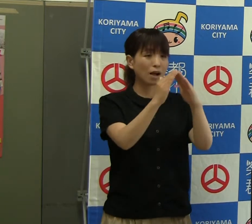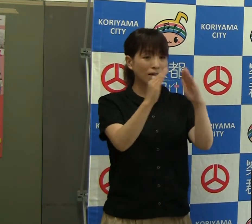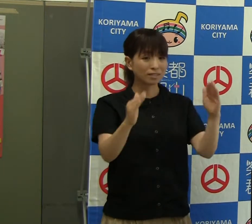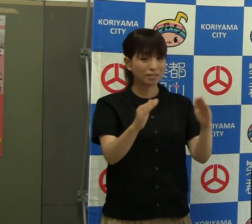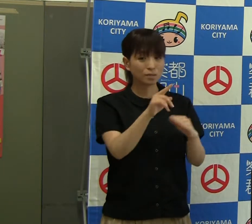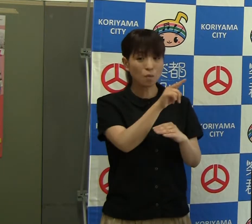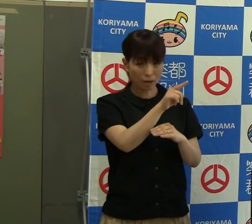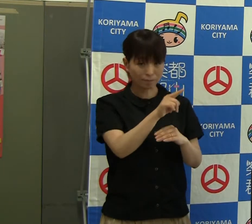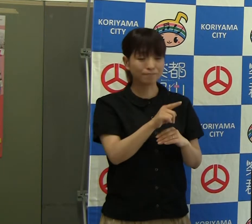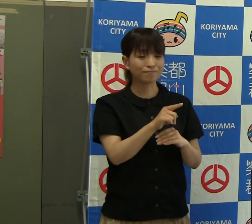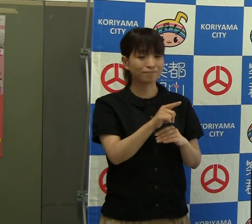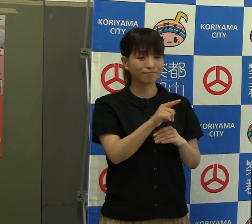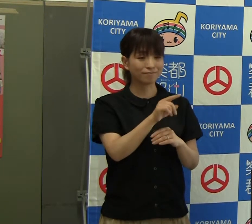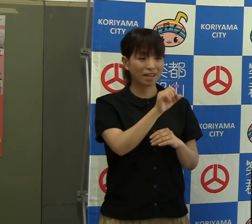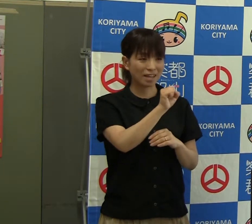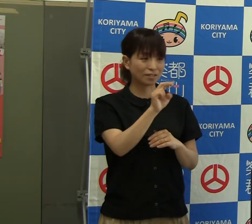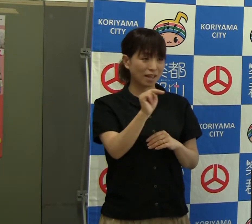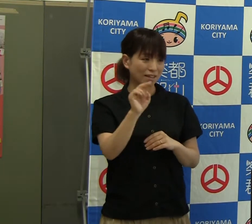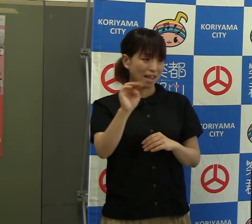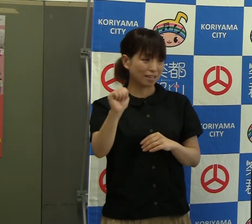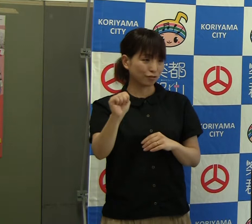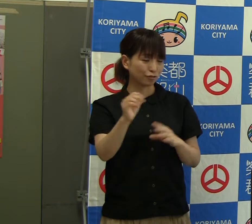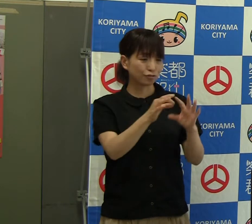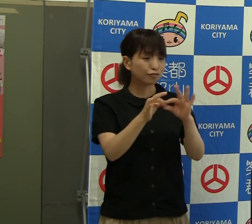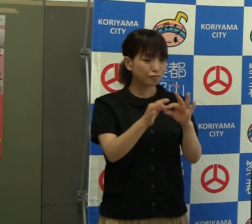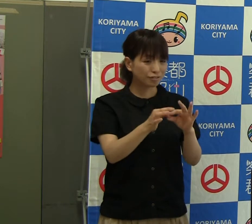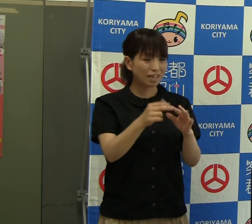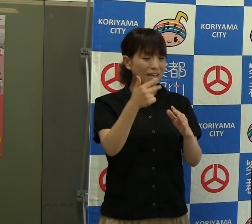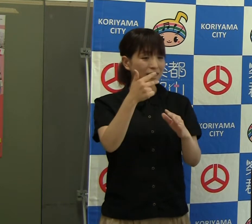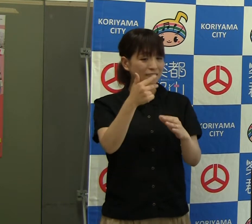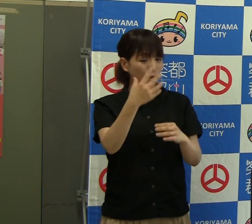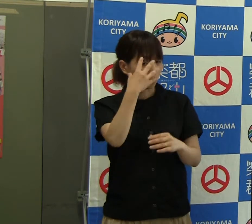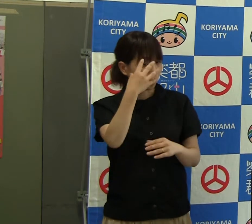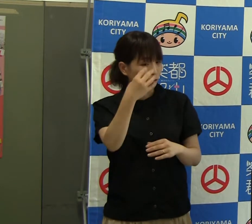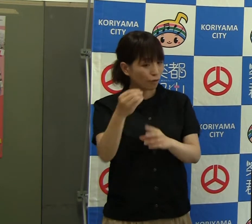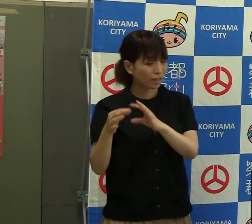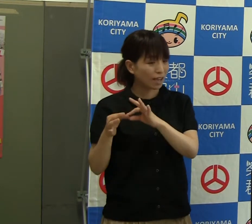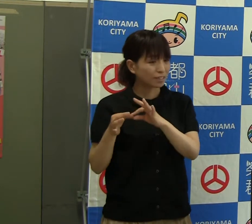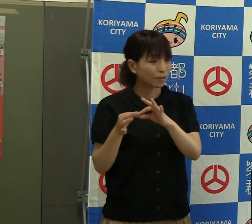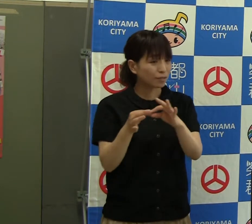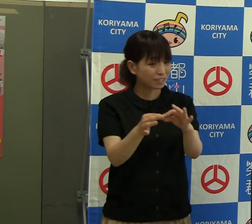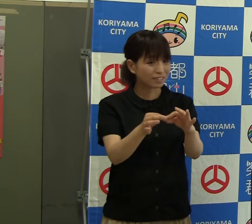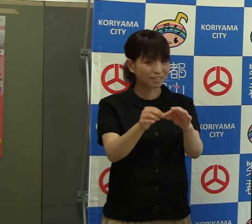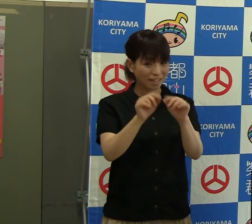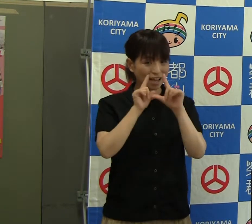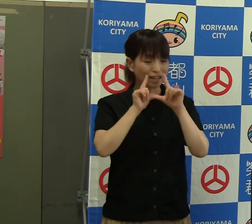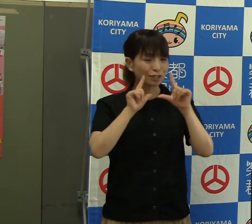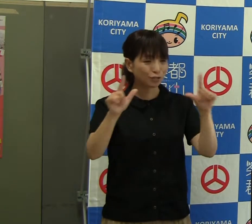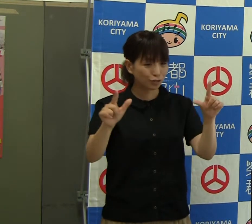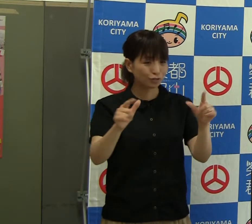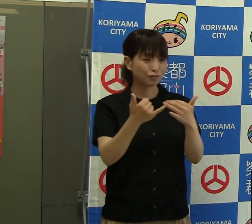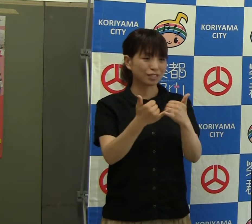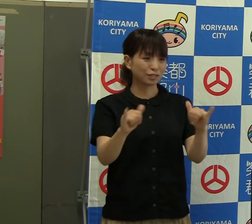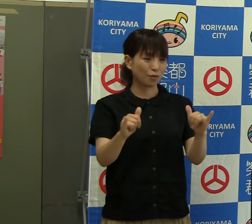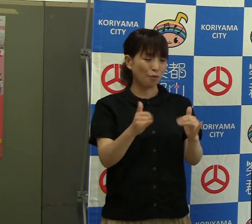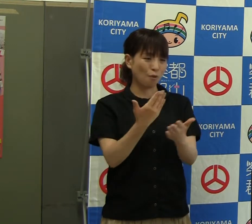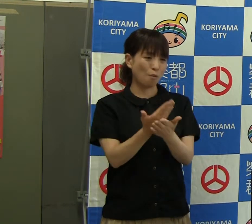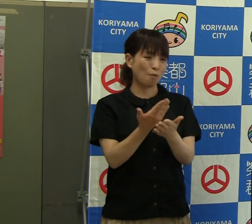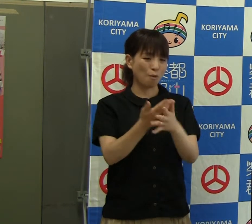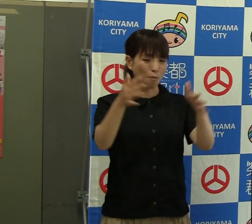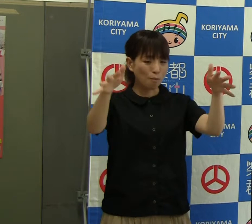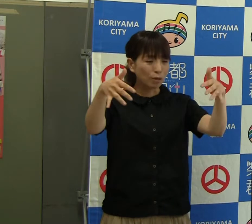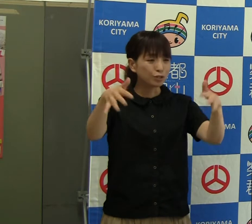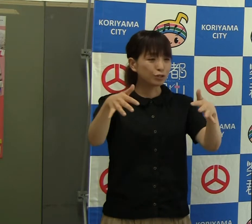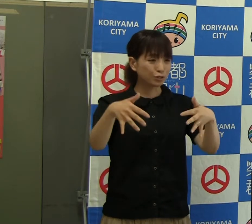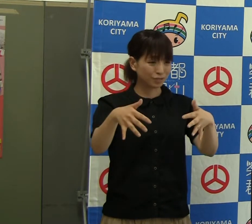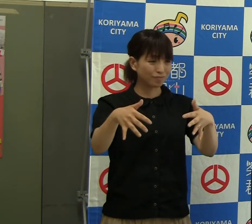ても SNS を通じて市の魅力を継続的に発信していただける方を募集しまして、発信力の